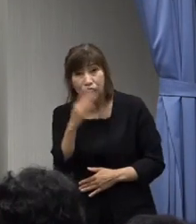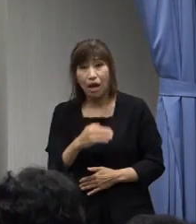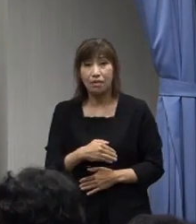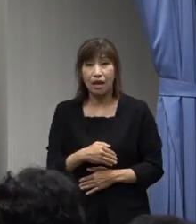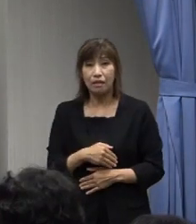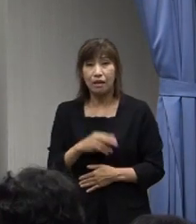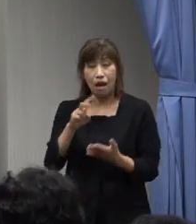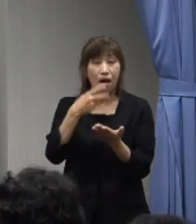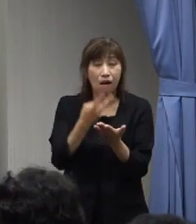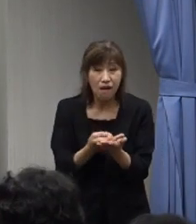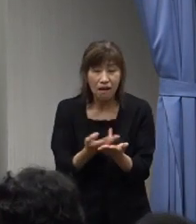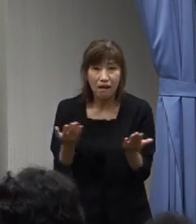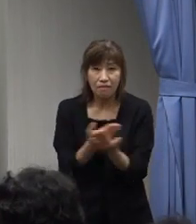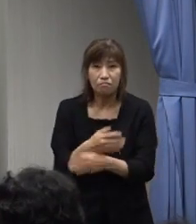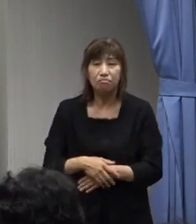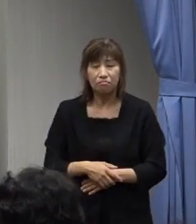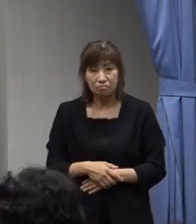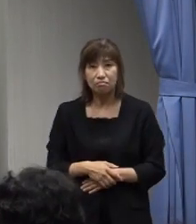対する体の調節機能、